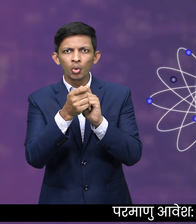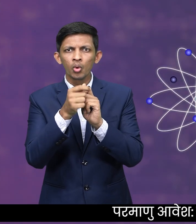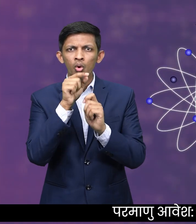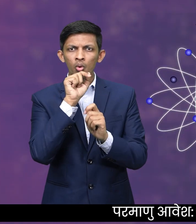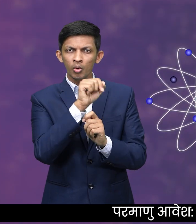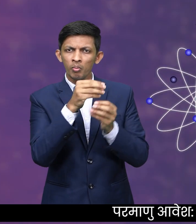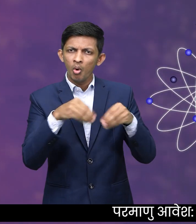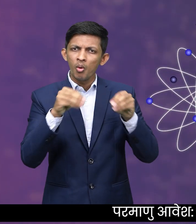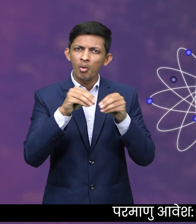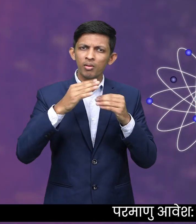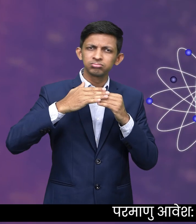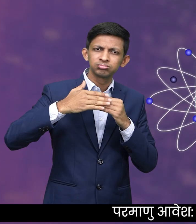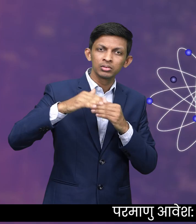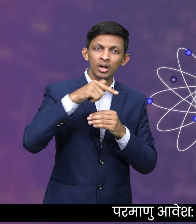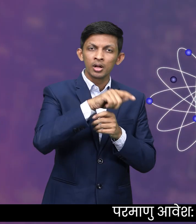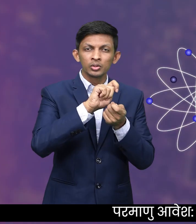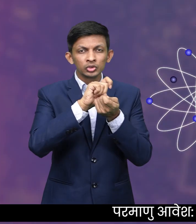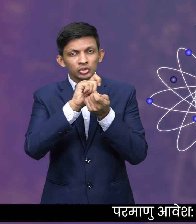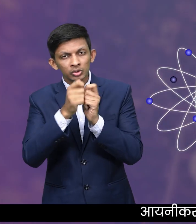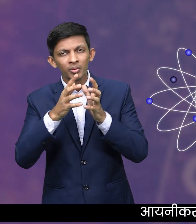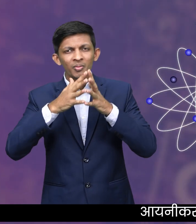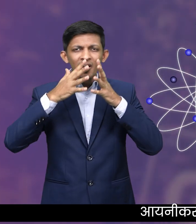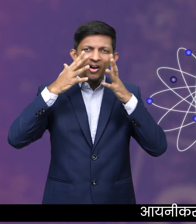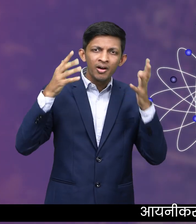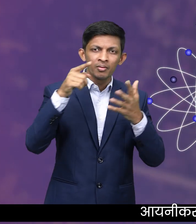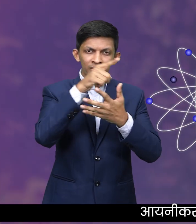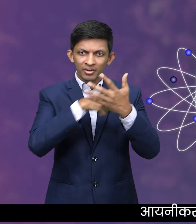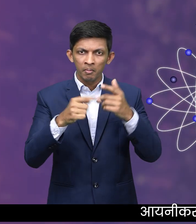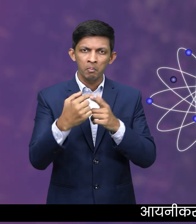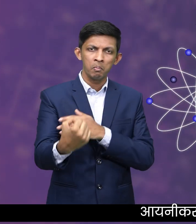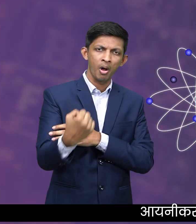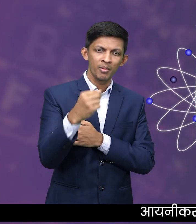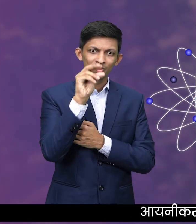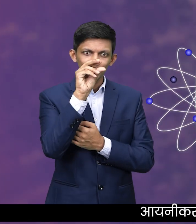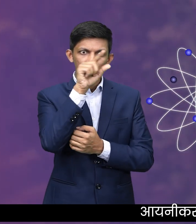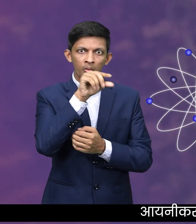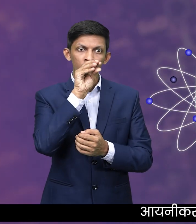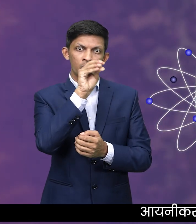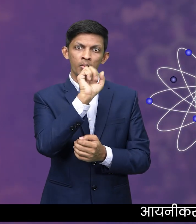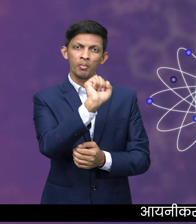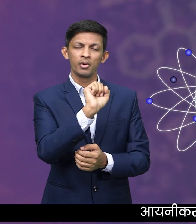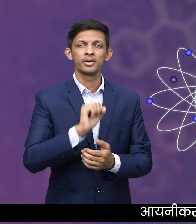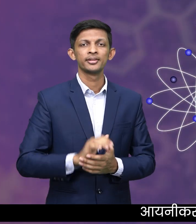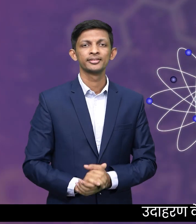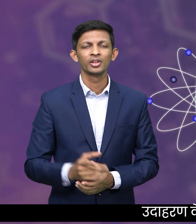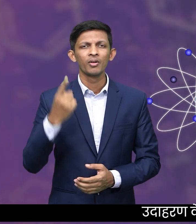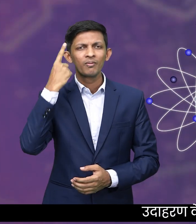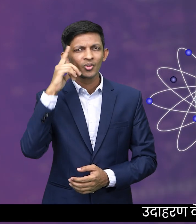परमाणु आवेश जितना अधिक होगा, आयनीकरण ऊर्जा उतना ही अधिक होगी। उदाहरण के